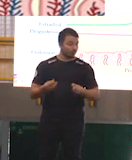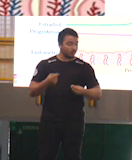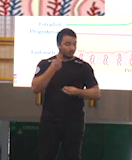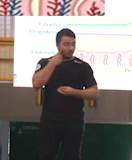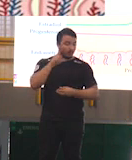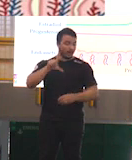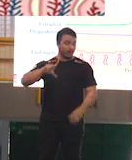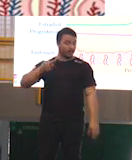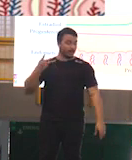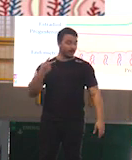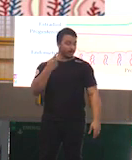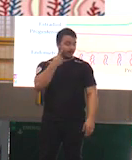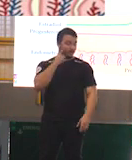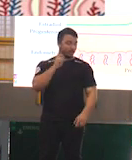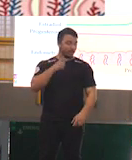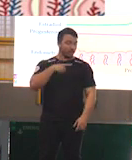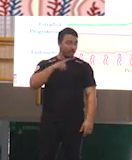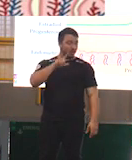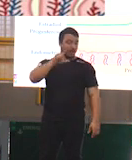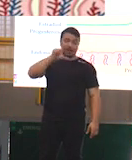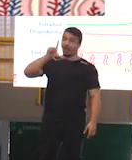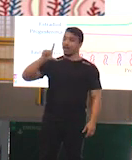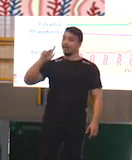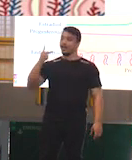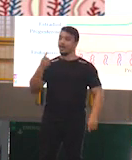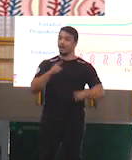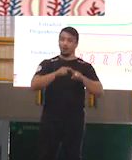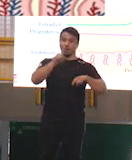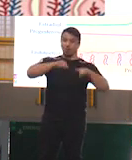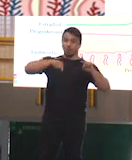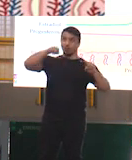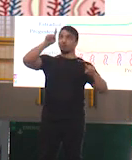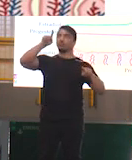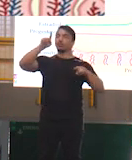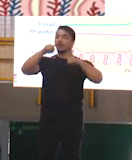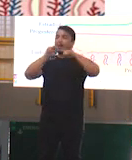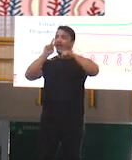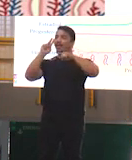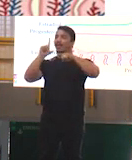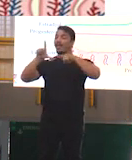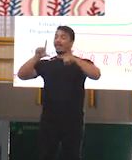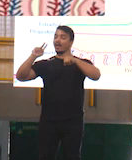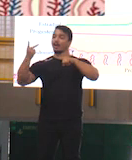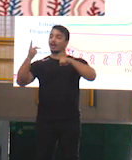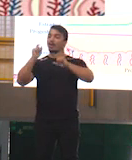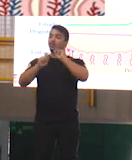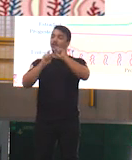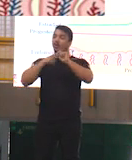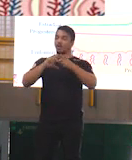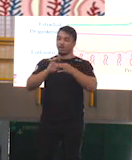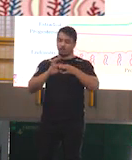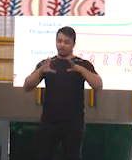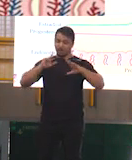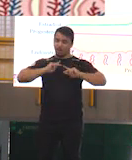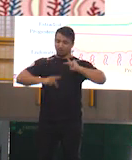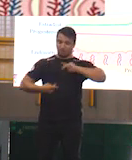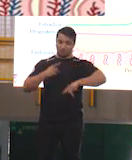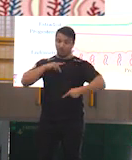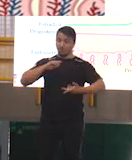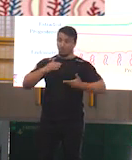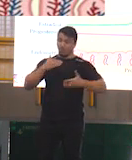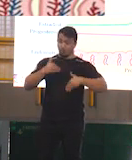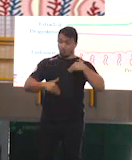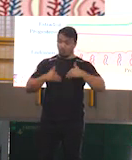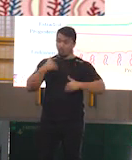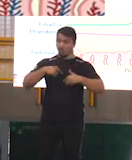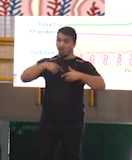do LH. O pico do LH é que provoca a ovulação. Esse LH, quando ele é liberado, ele libera